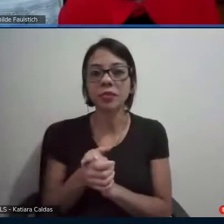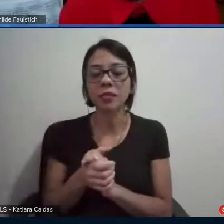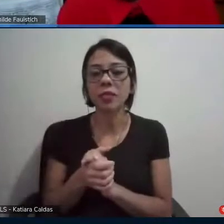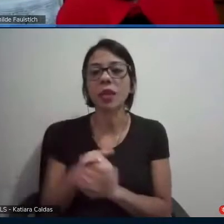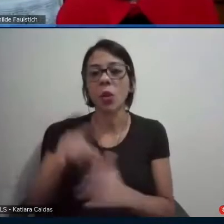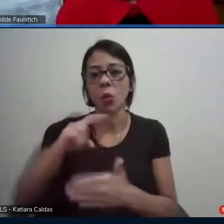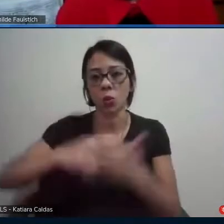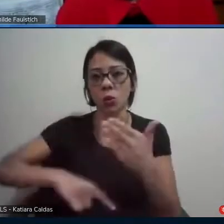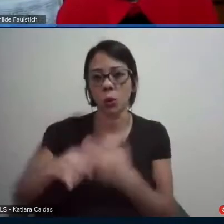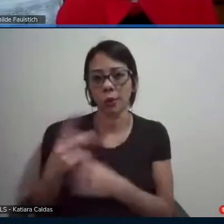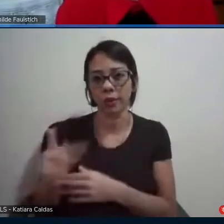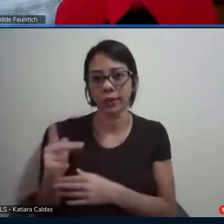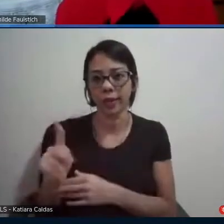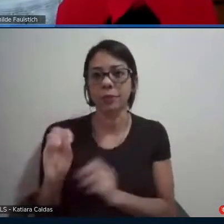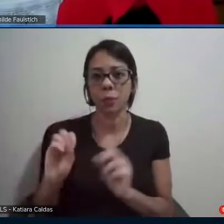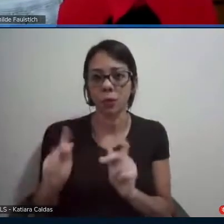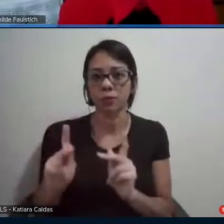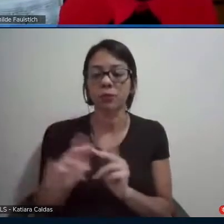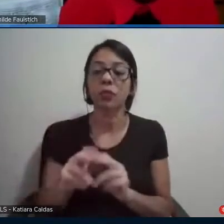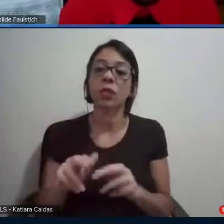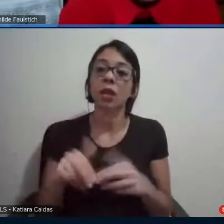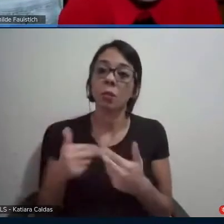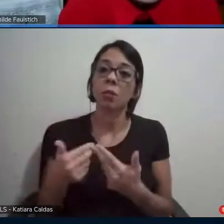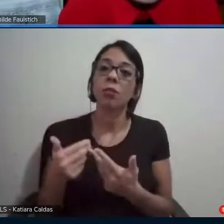o documento, tá certo? Então,